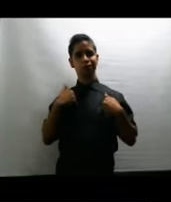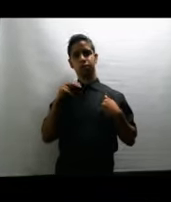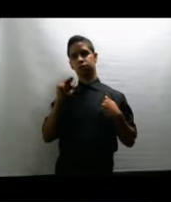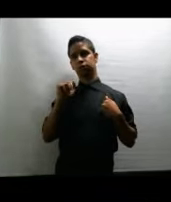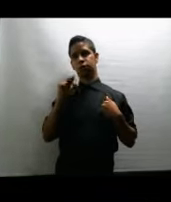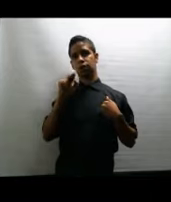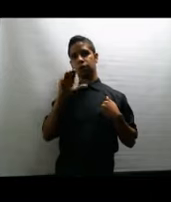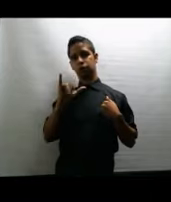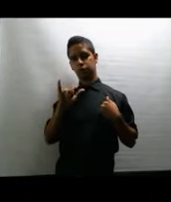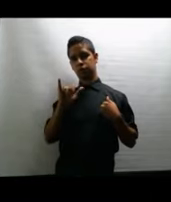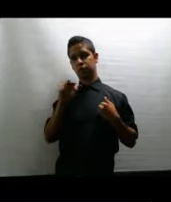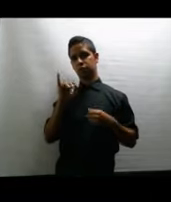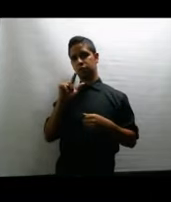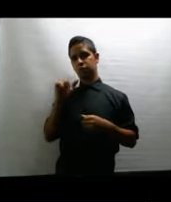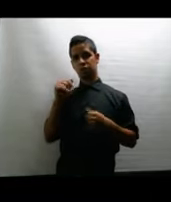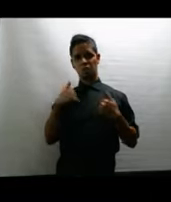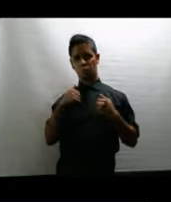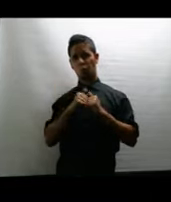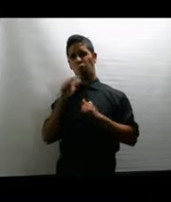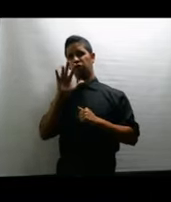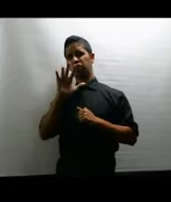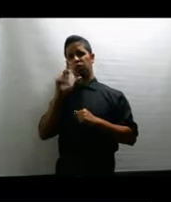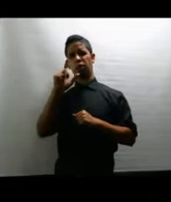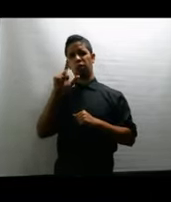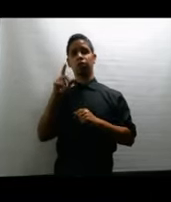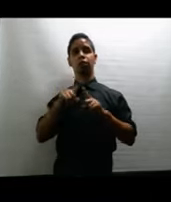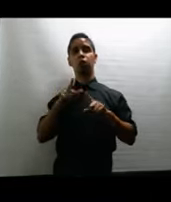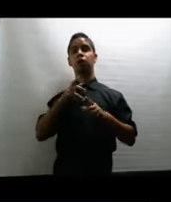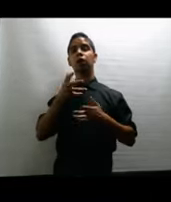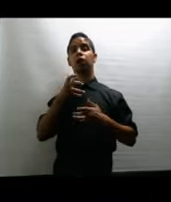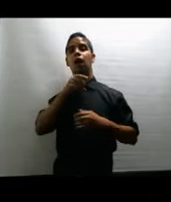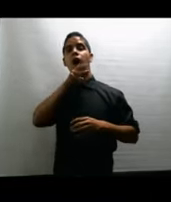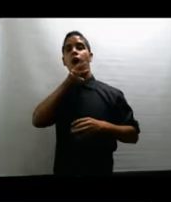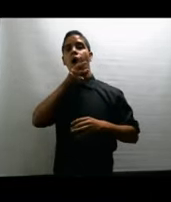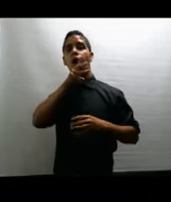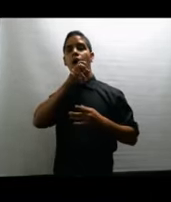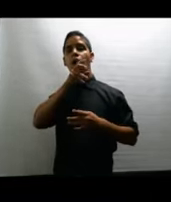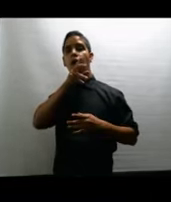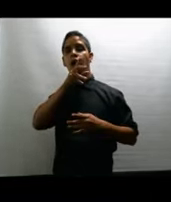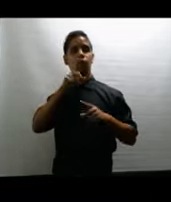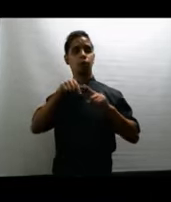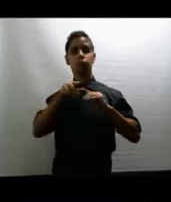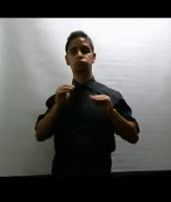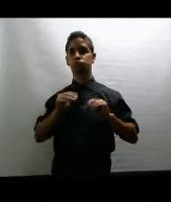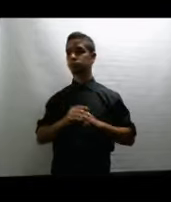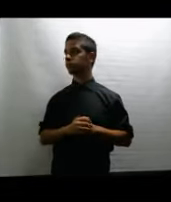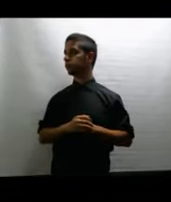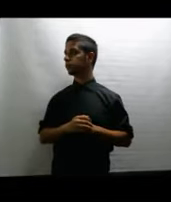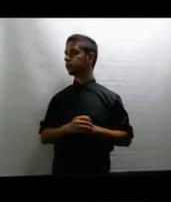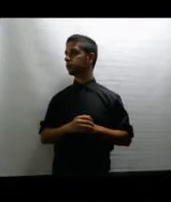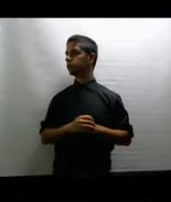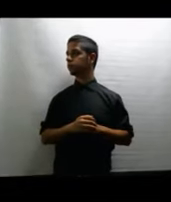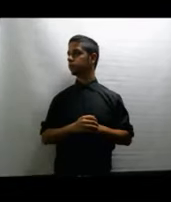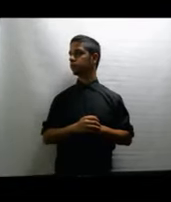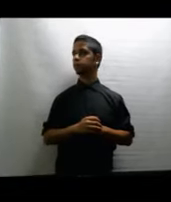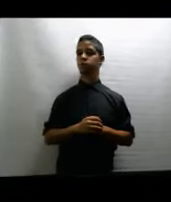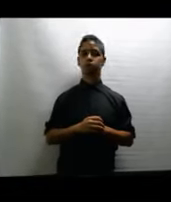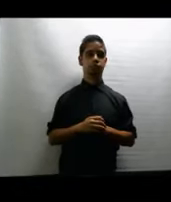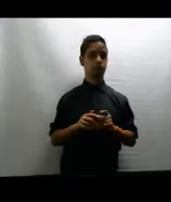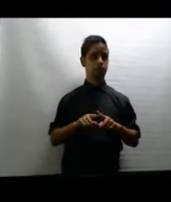tiene, porque mira, enseguida cinco. Tiene como que quiere hablar, mira, y de momento, buscaron. Este, óyeme,